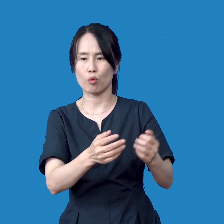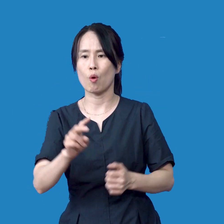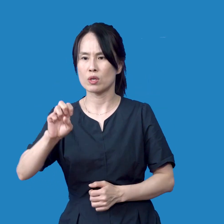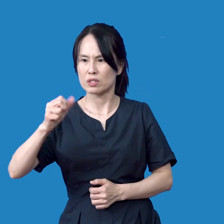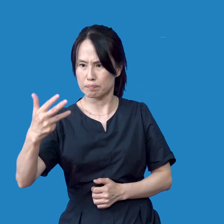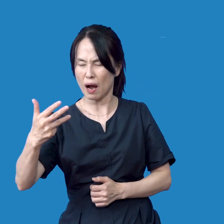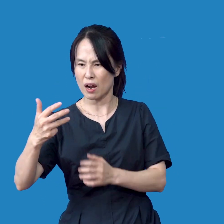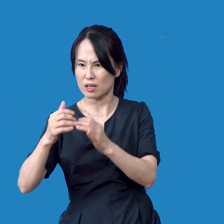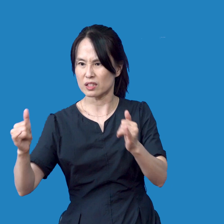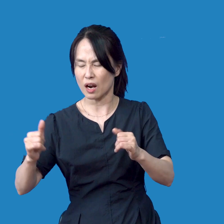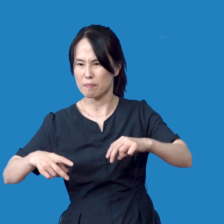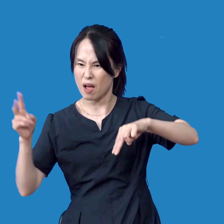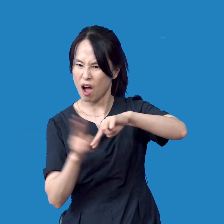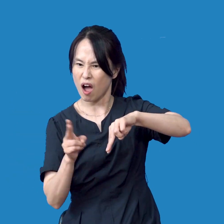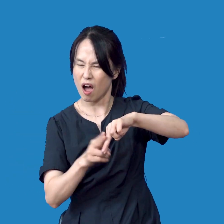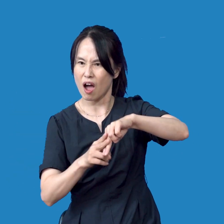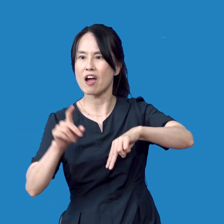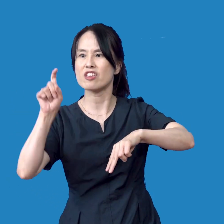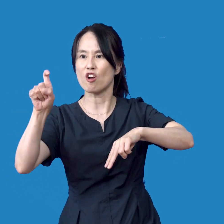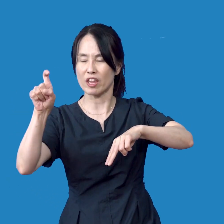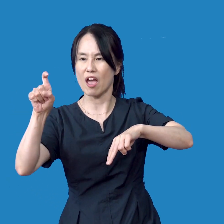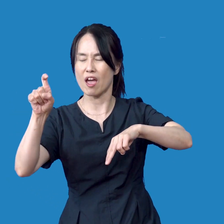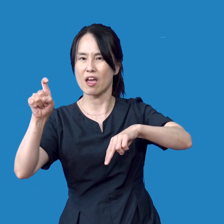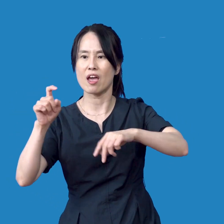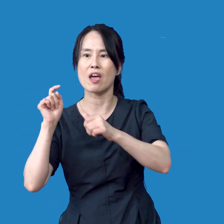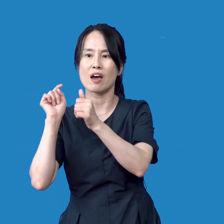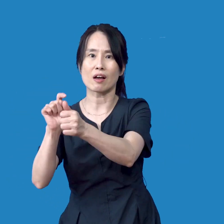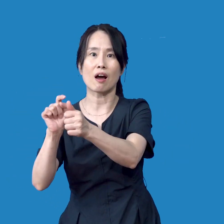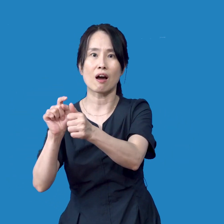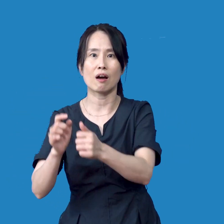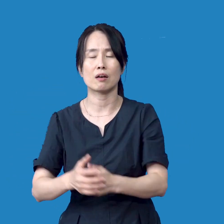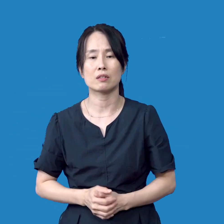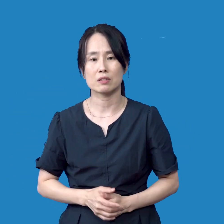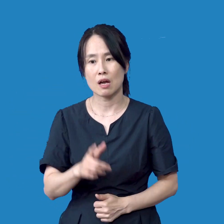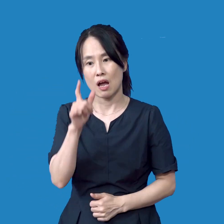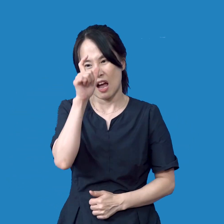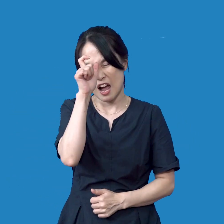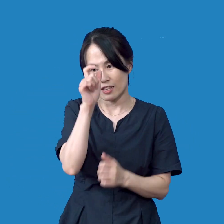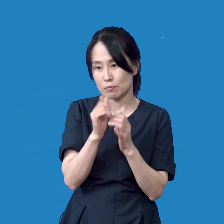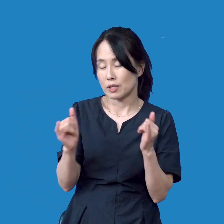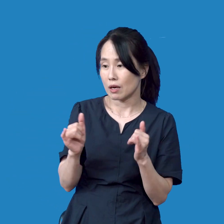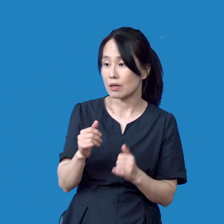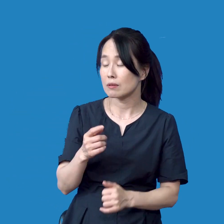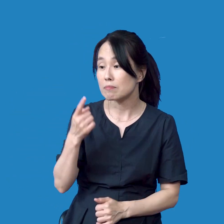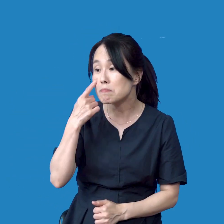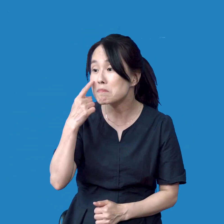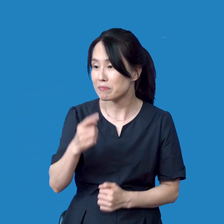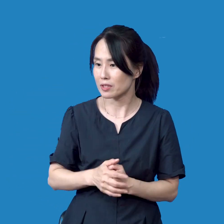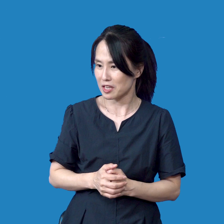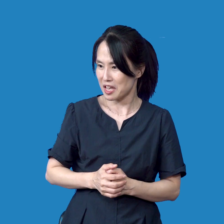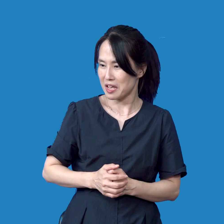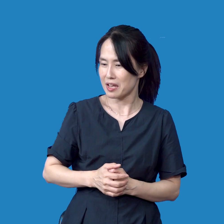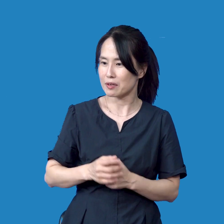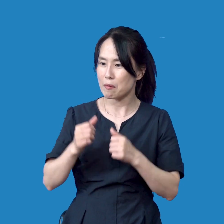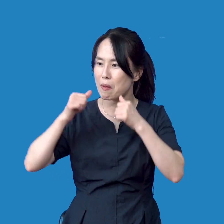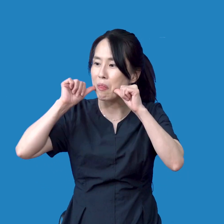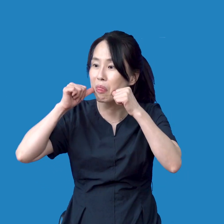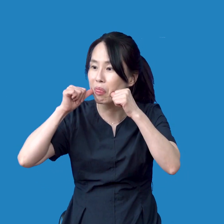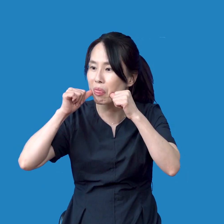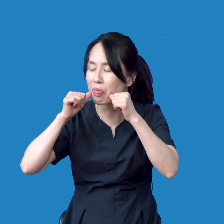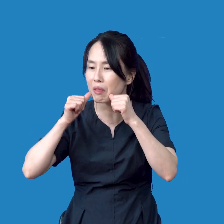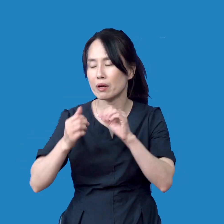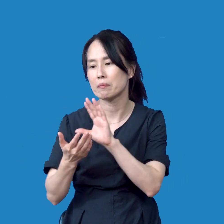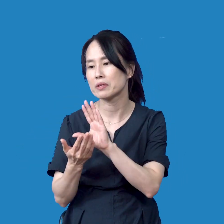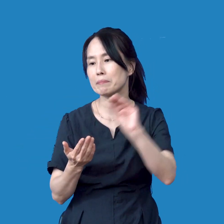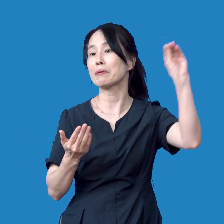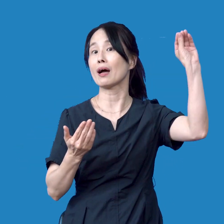한 놈은 곤장을 열 대 쳐라. 이 고집이가 봤지? 꽃이다 메롱하면서